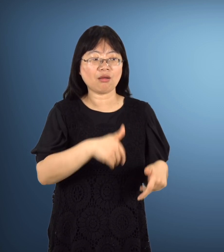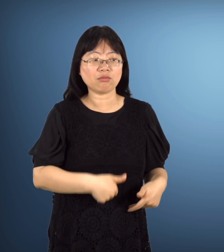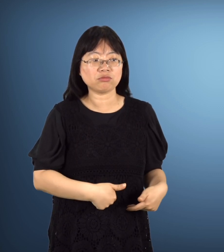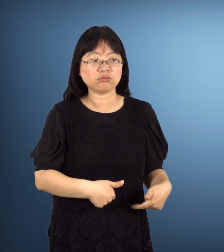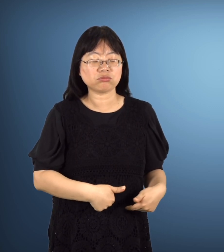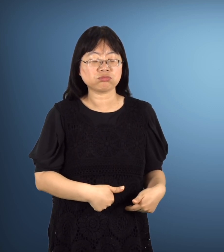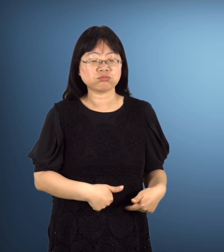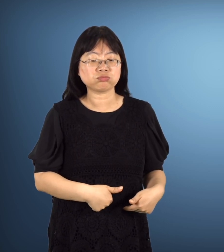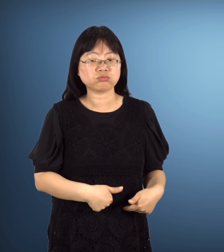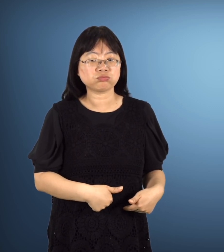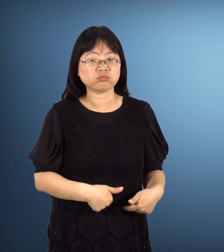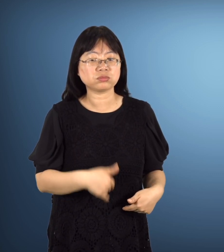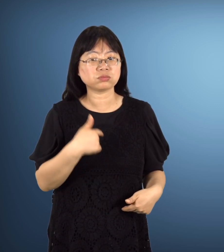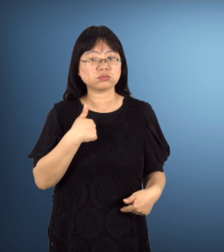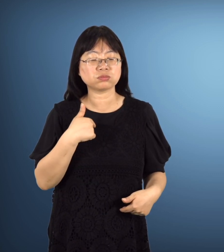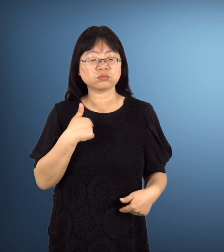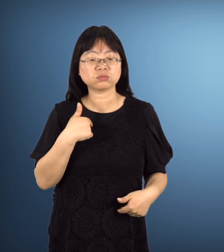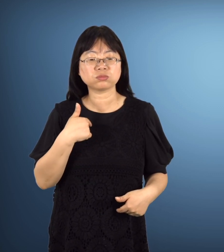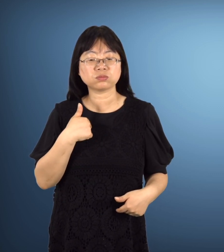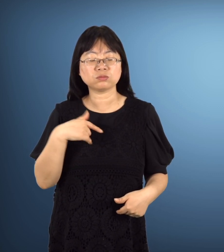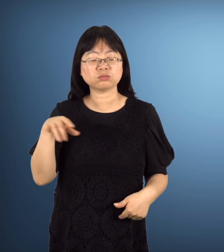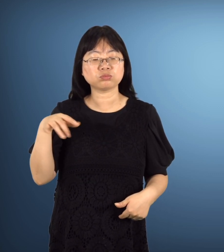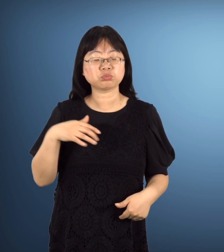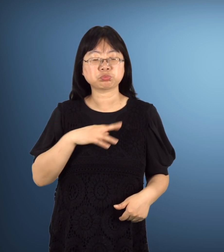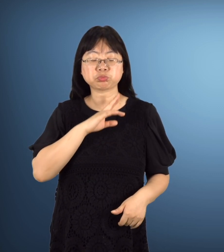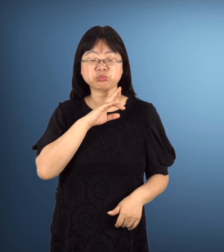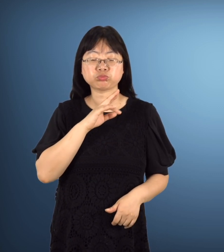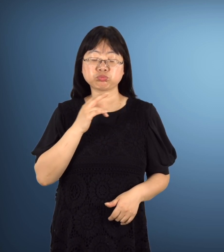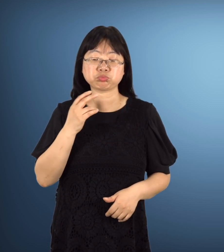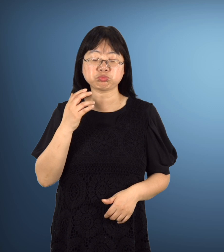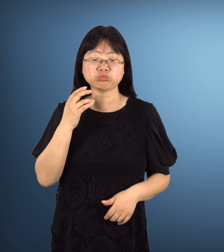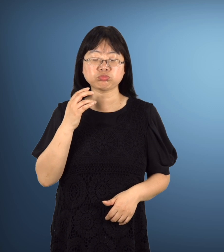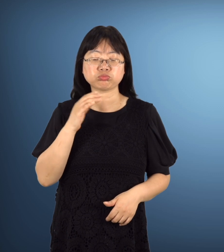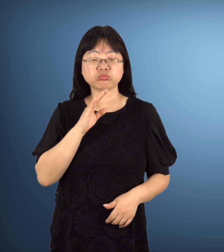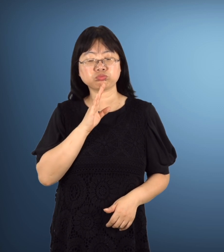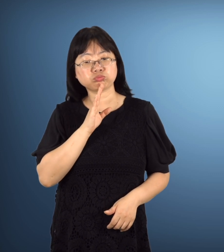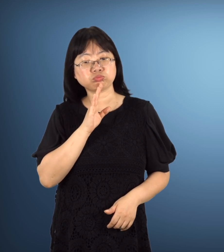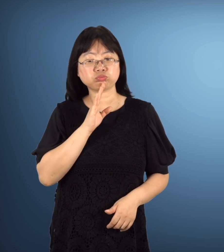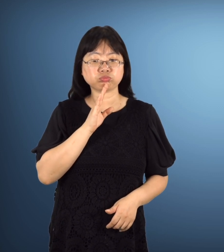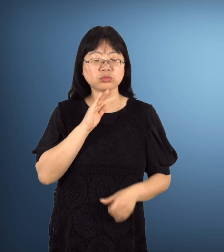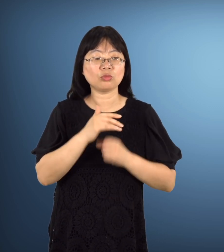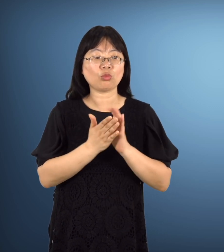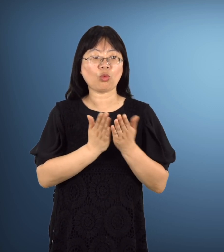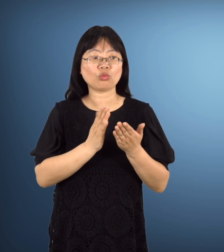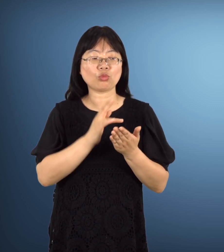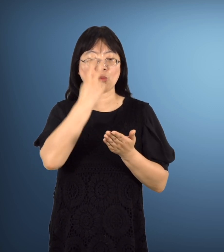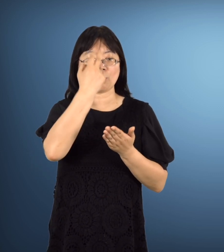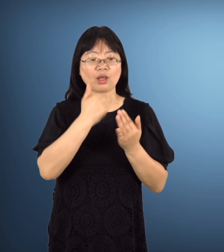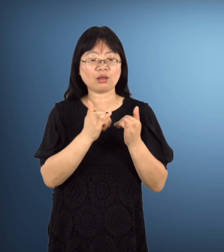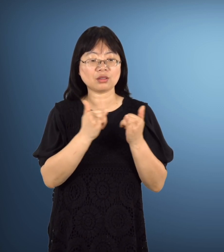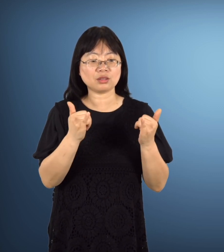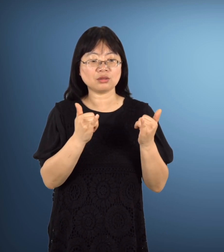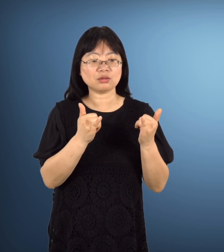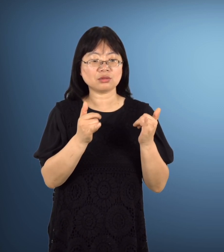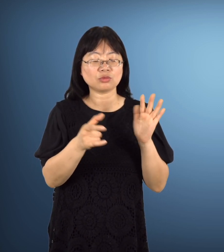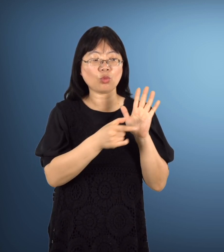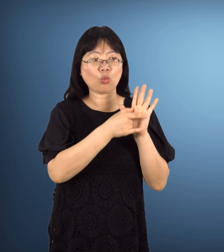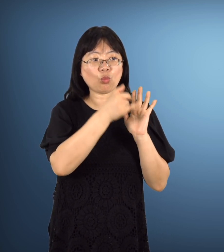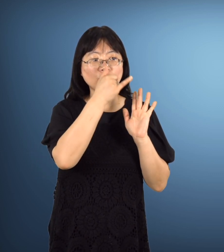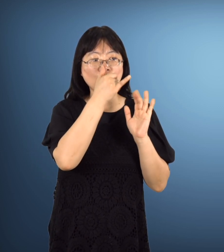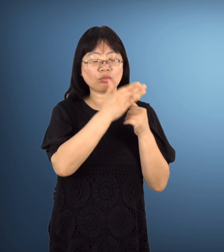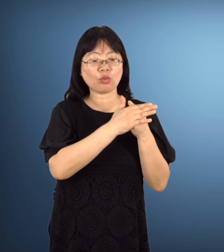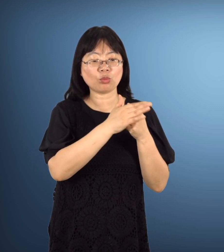그래서 제가 좀 의아해서 성경에도 맹인이라고 돼 있고 한데